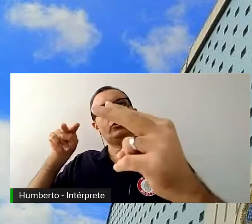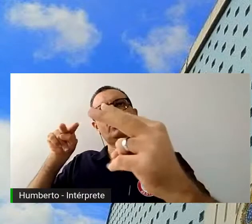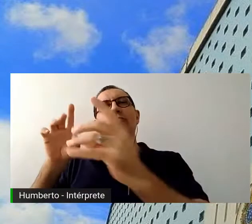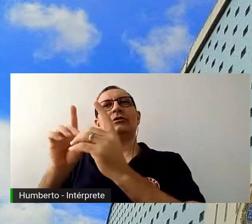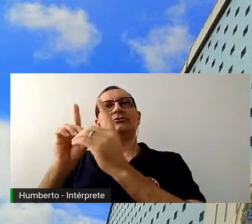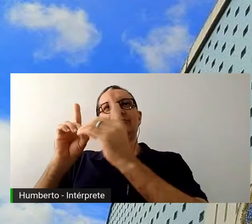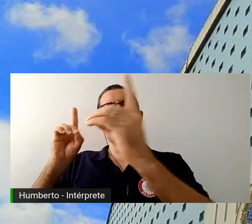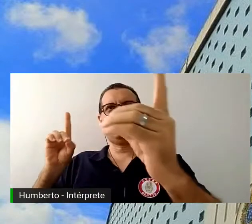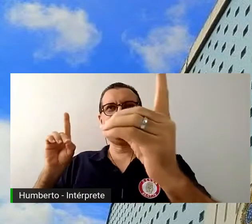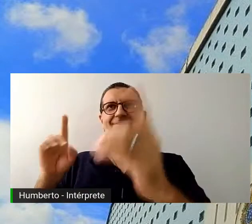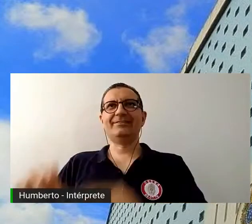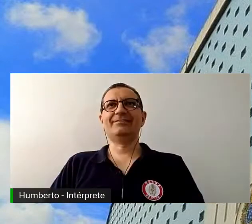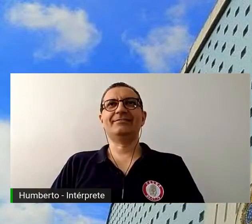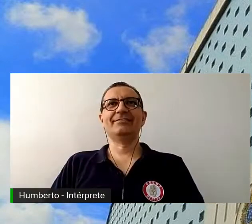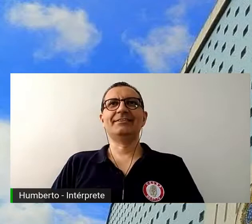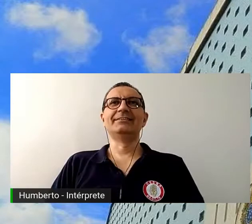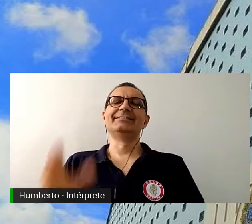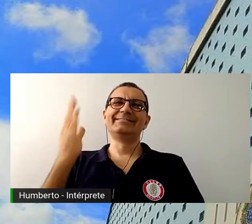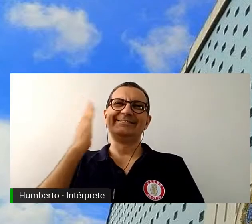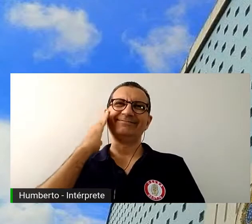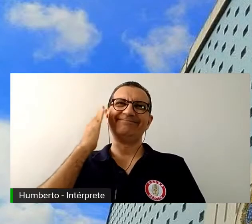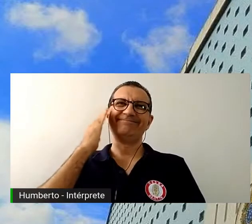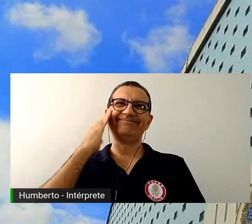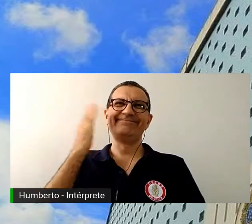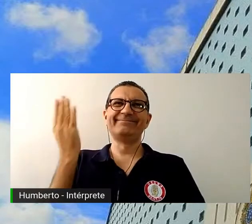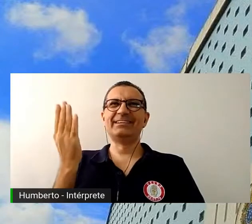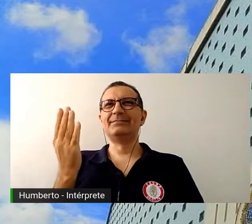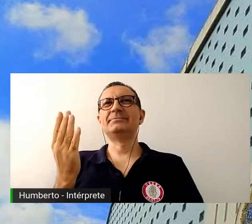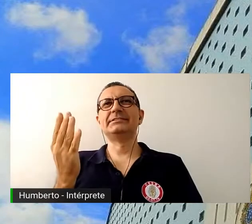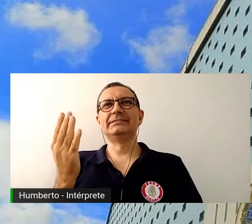atrás, quando todo esse processo de pandemia se iniciou.